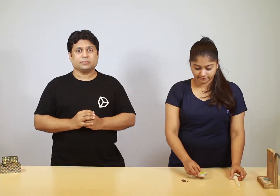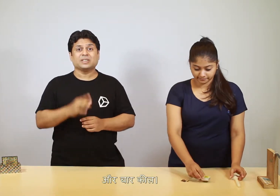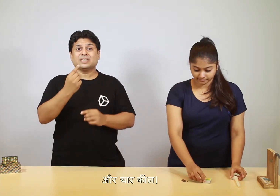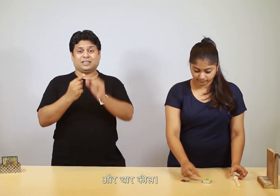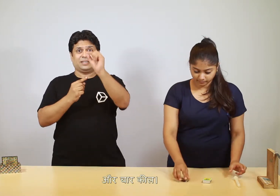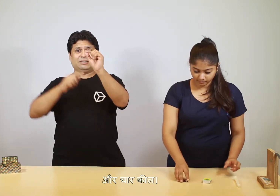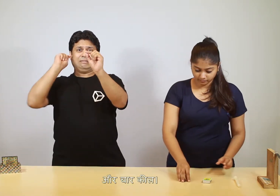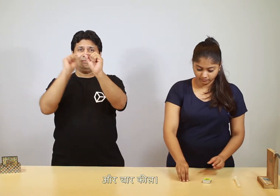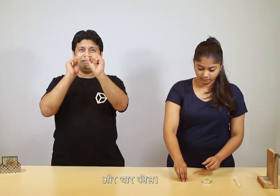और चार कील।